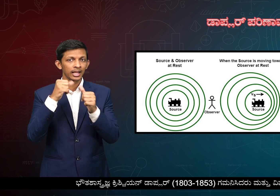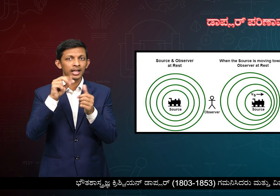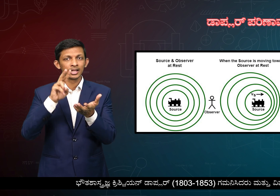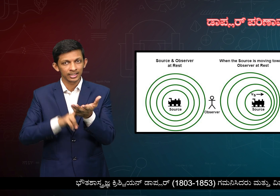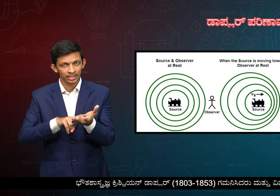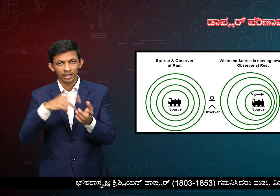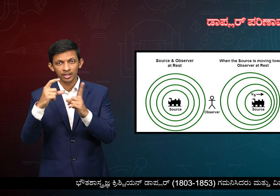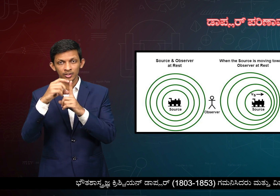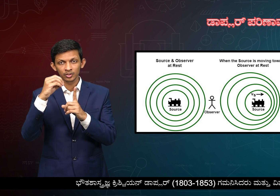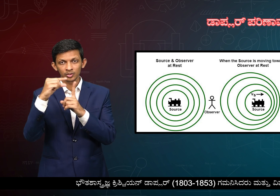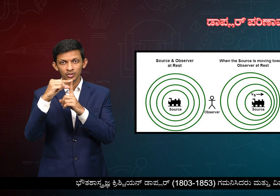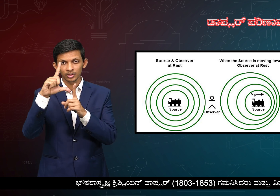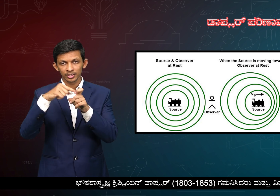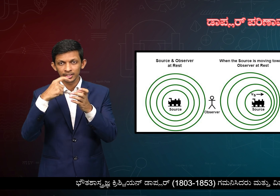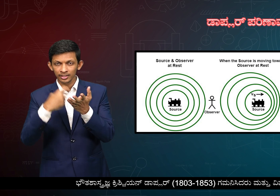ಮತ್ತು ವಿವರಿಸಿದರು.